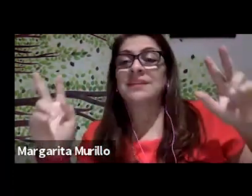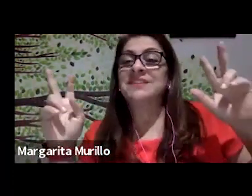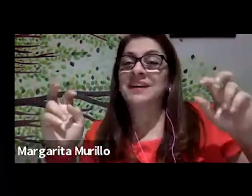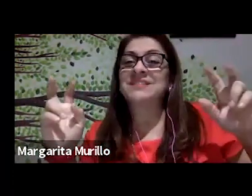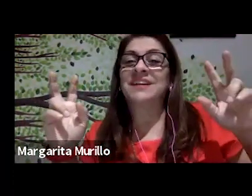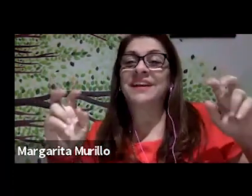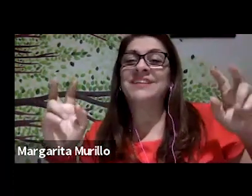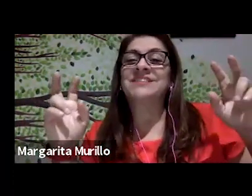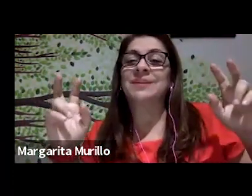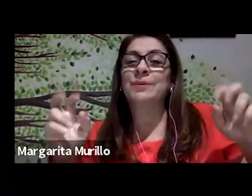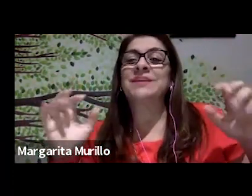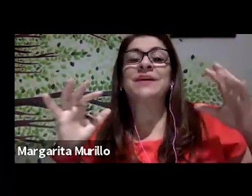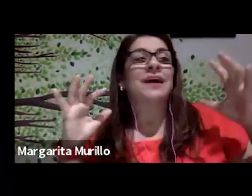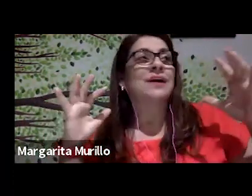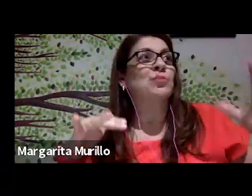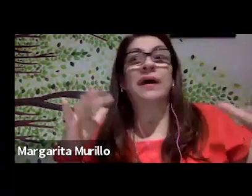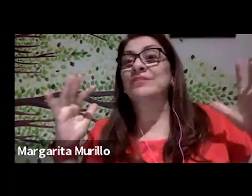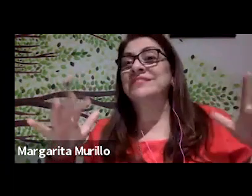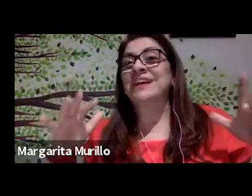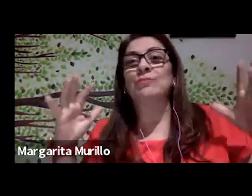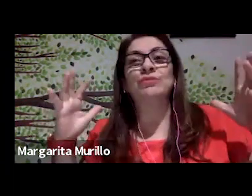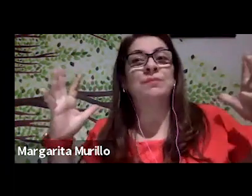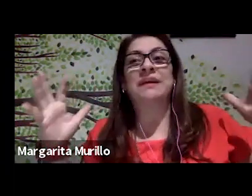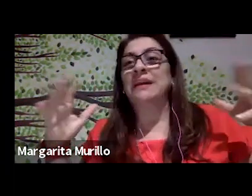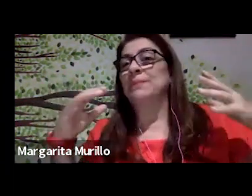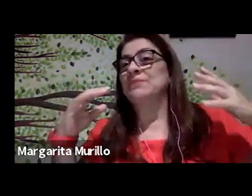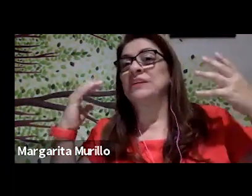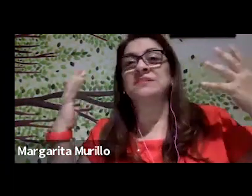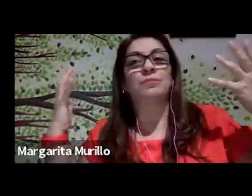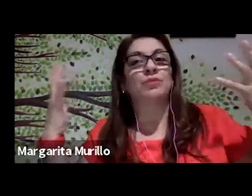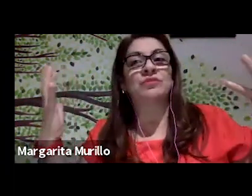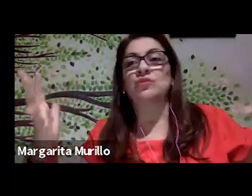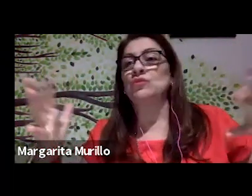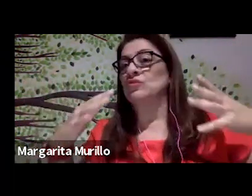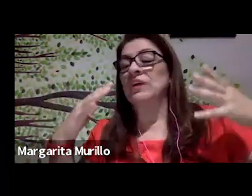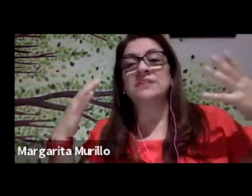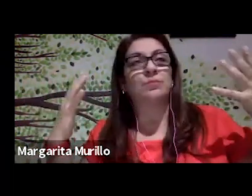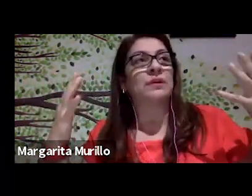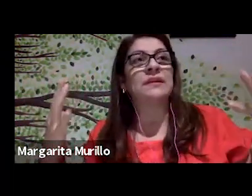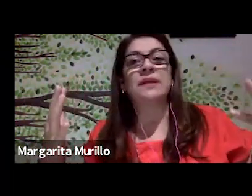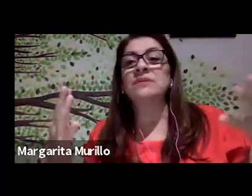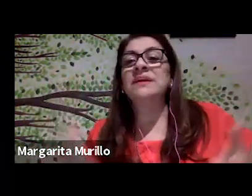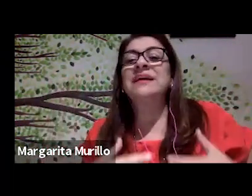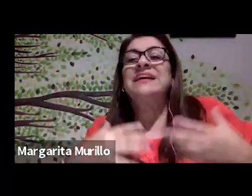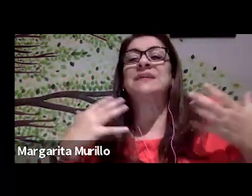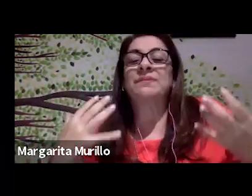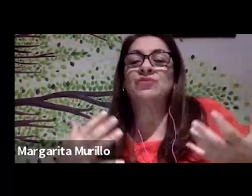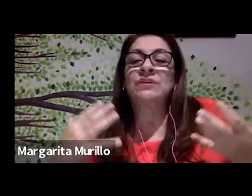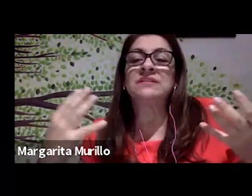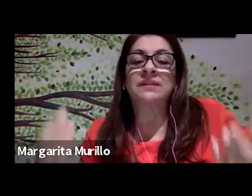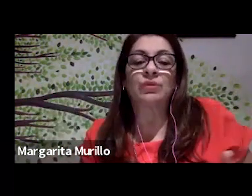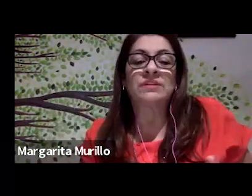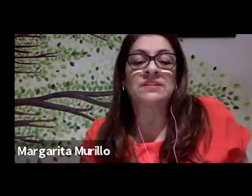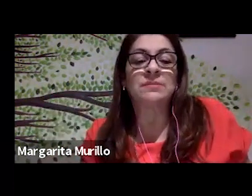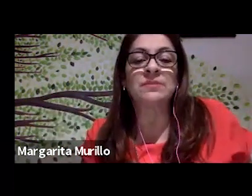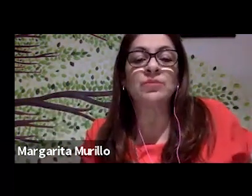excusa de enseñarles a leer escribir a sumar restar a multiplicar apasionarse por los estudios sociales o por las lenguas que se